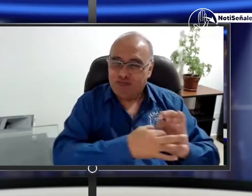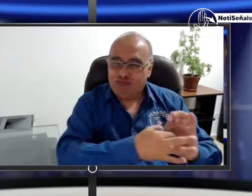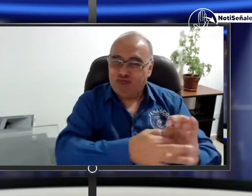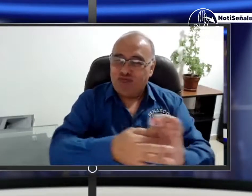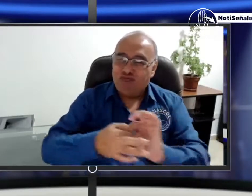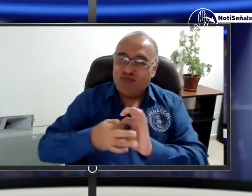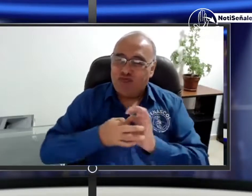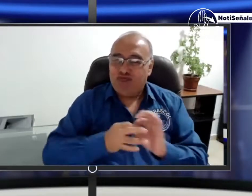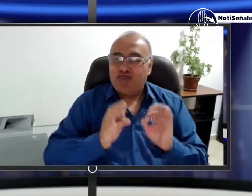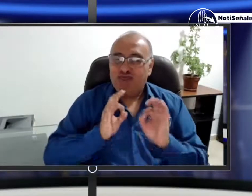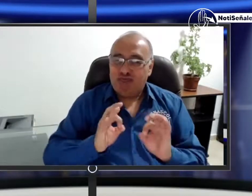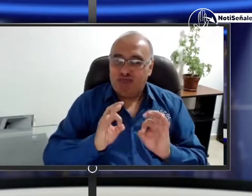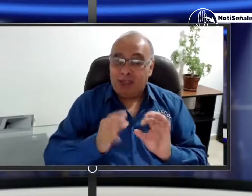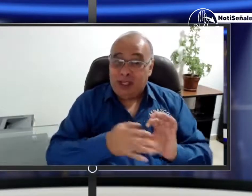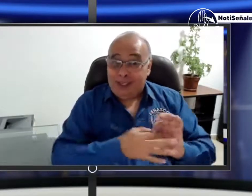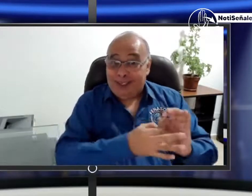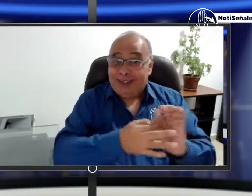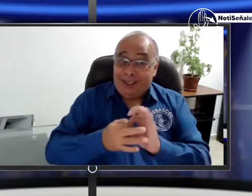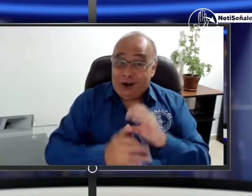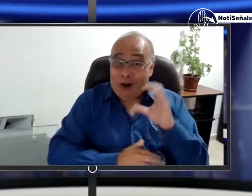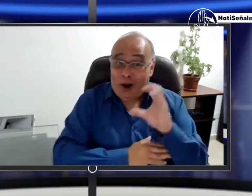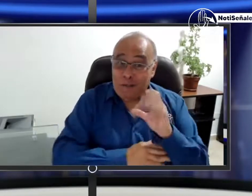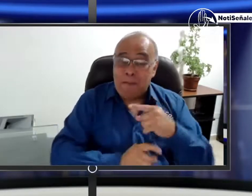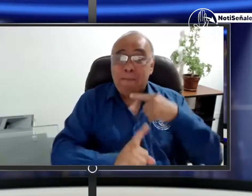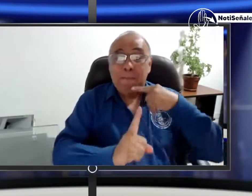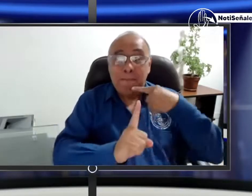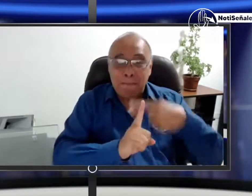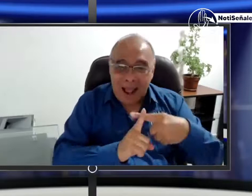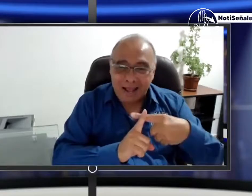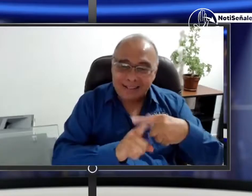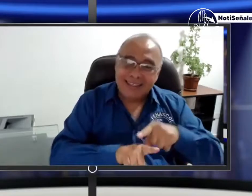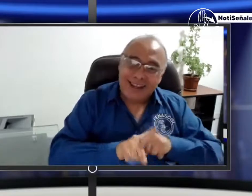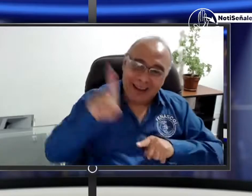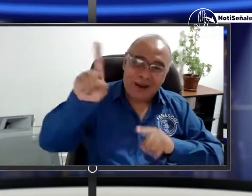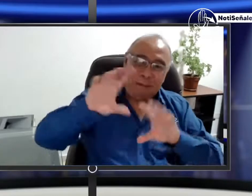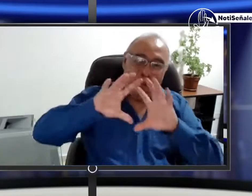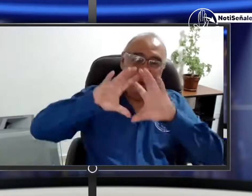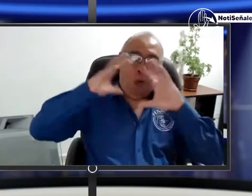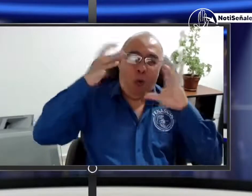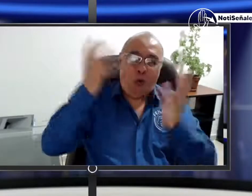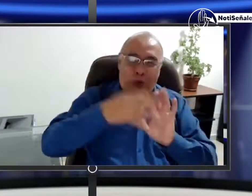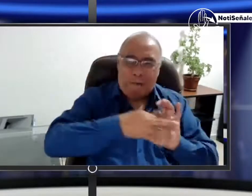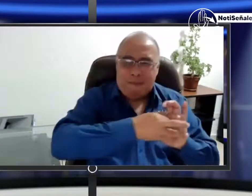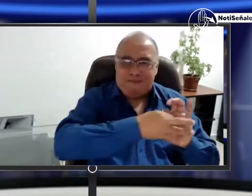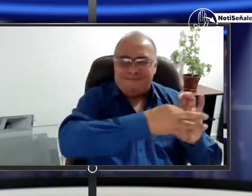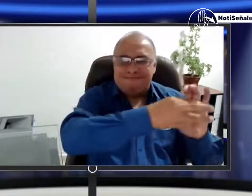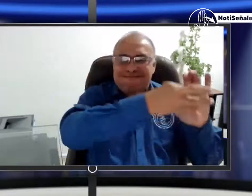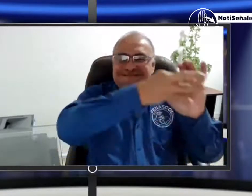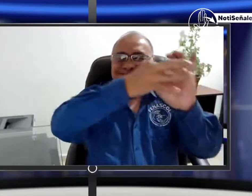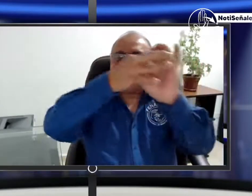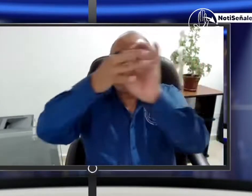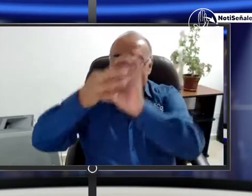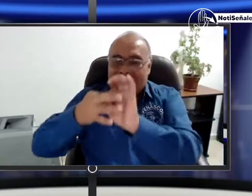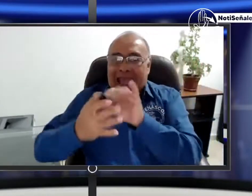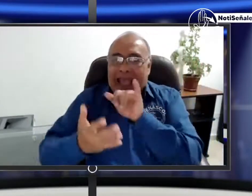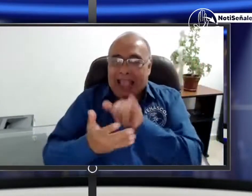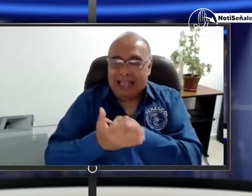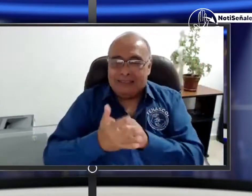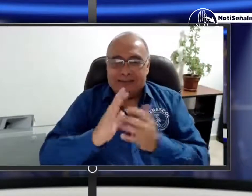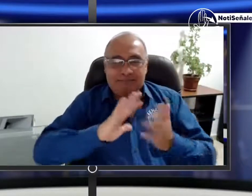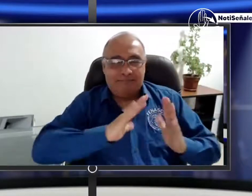visibilizar en colombia que estamos unidos sí y además de eso estamos